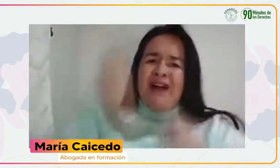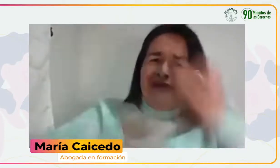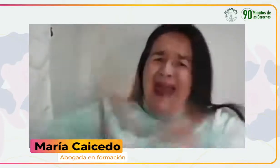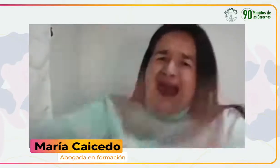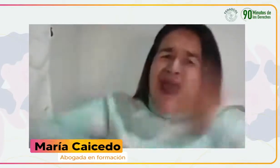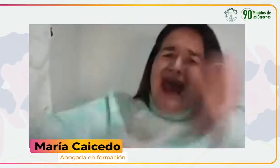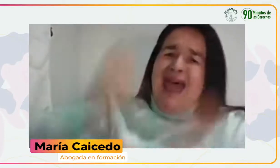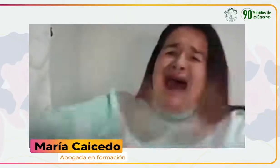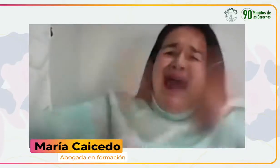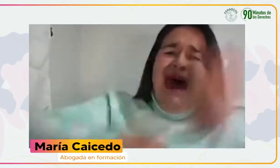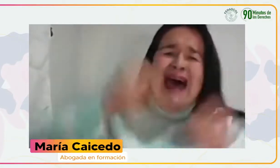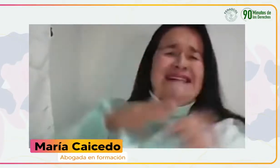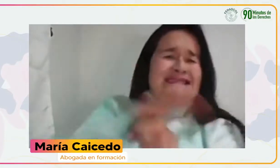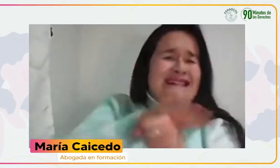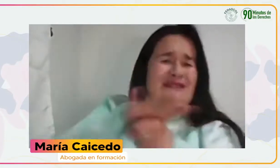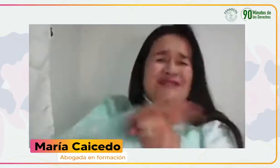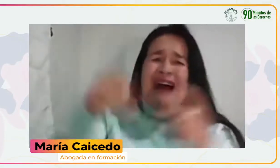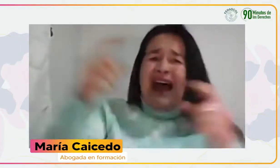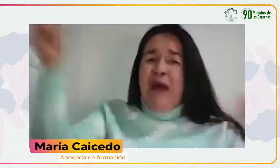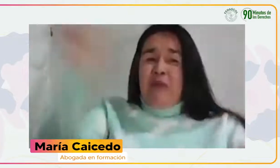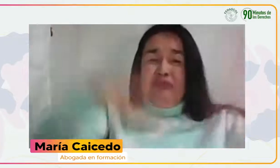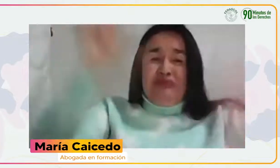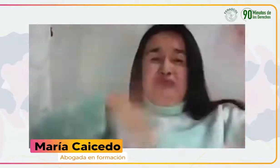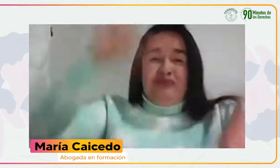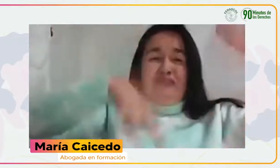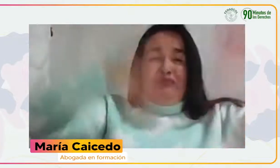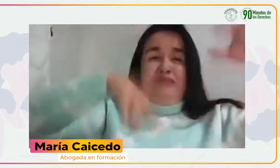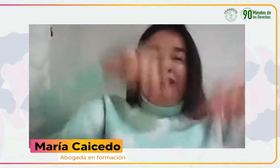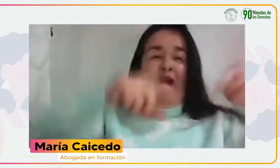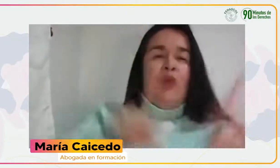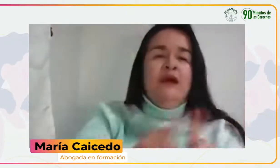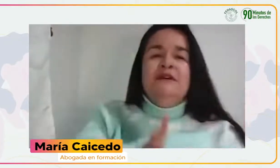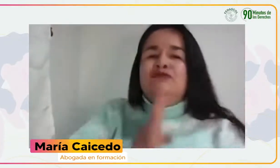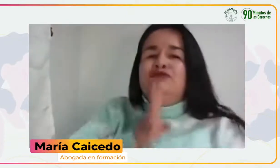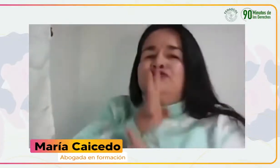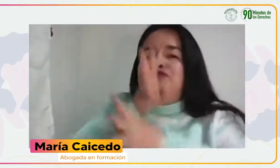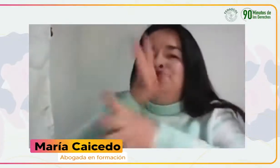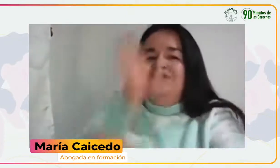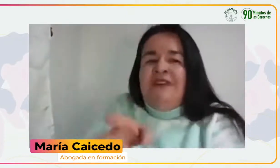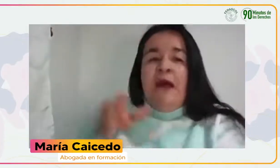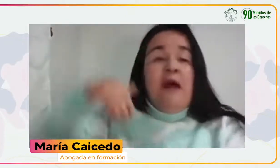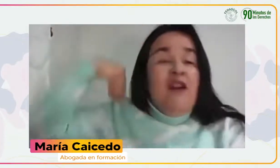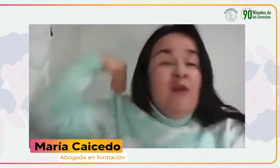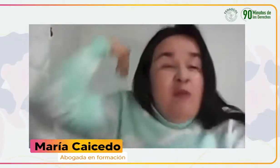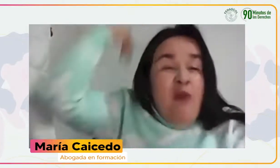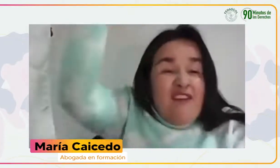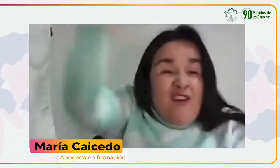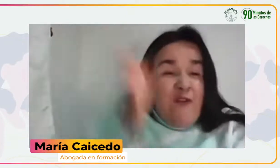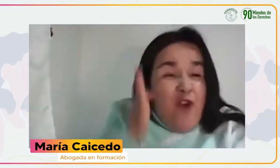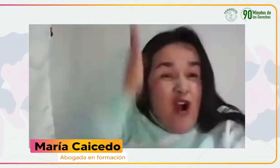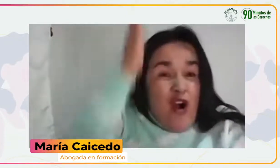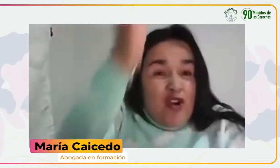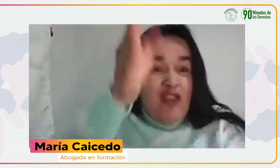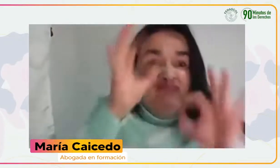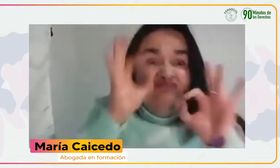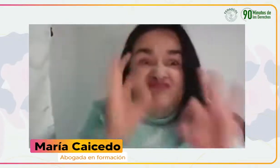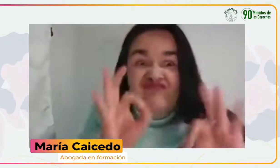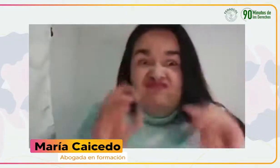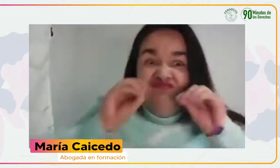participación política, no la conocemos, estamos ávidos de toda esa situación y realmente en estos momentos lo